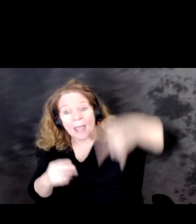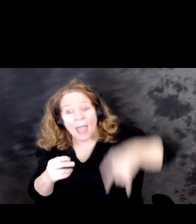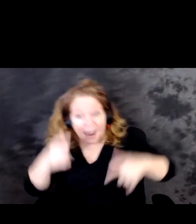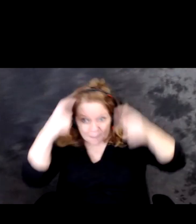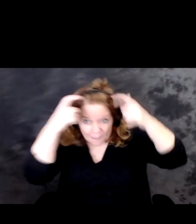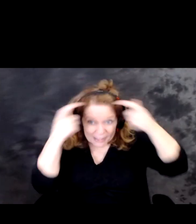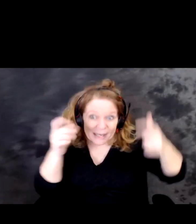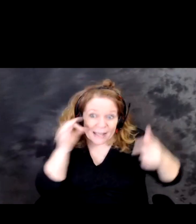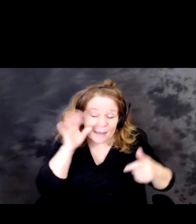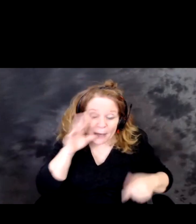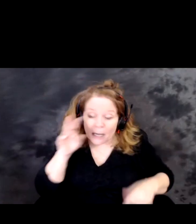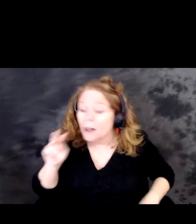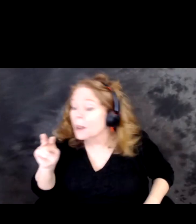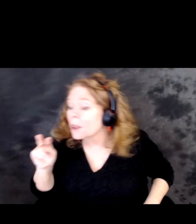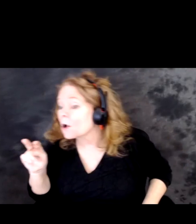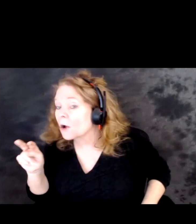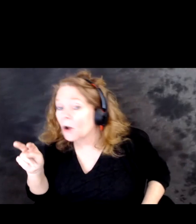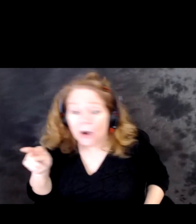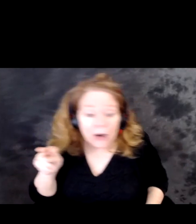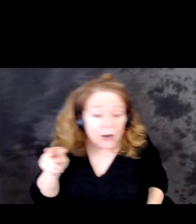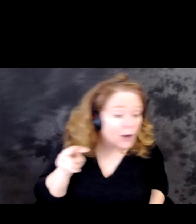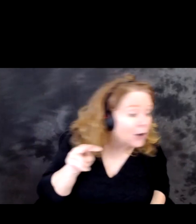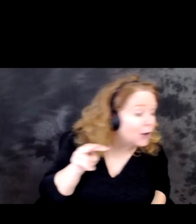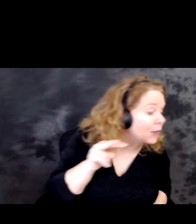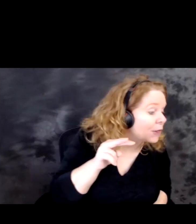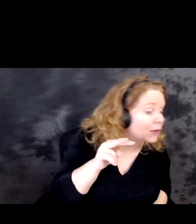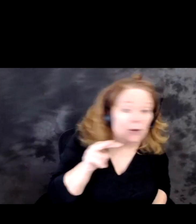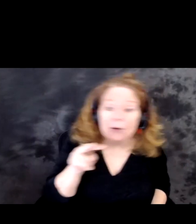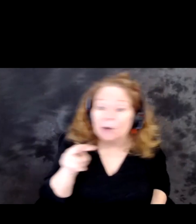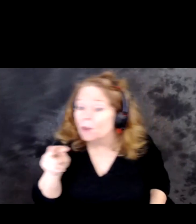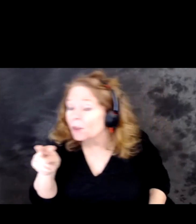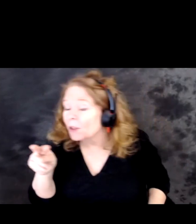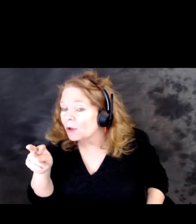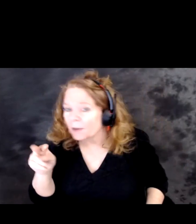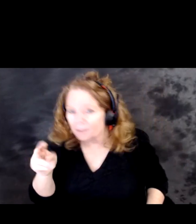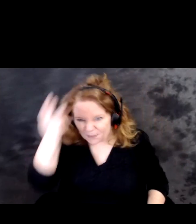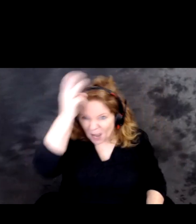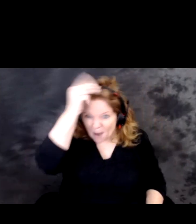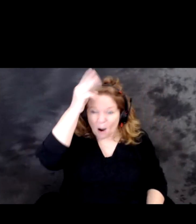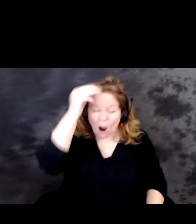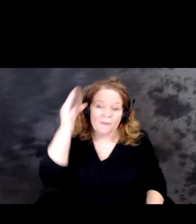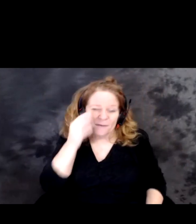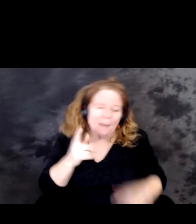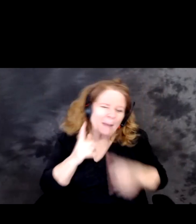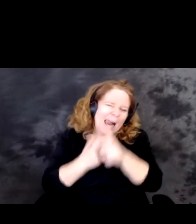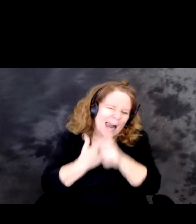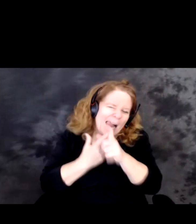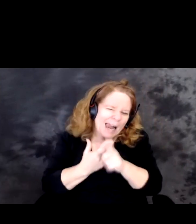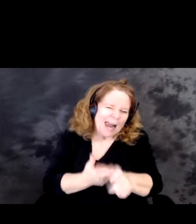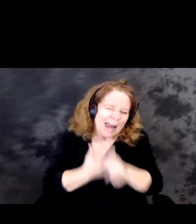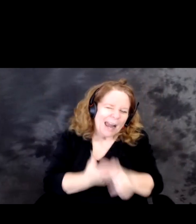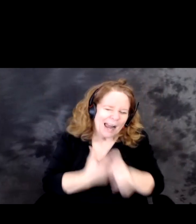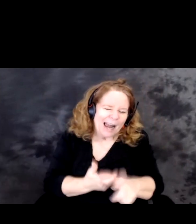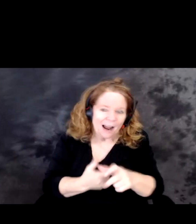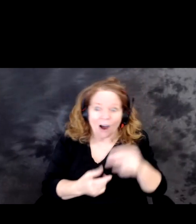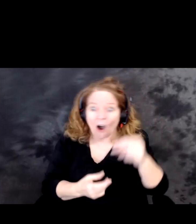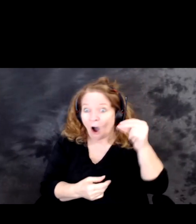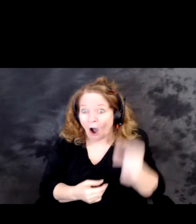Buzzling la abeja miró hacia la granja y Marvin y Fabi corrieron por la granja, siguieron, corrieron, corrieron,